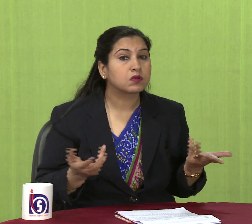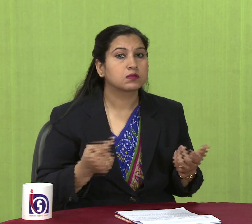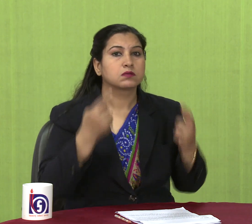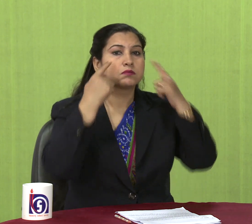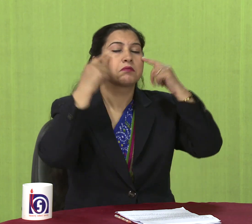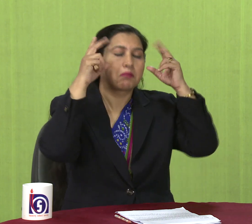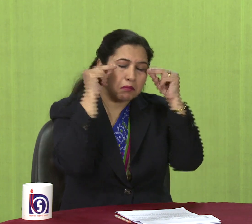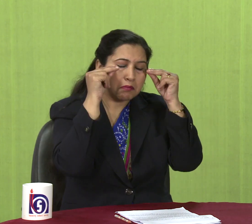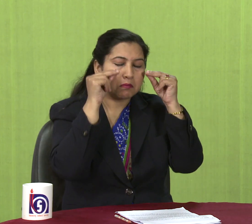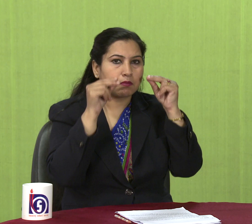गई,